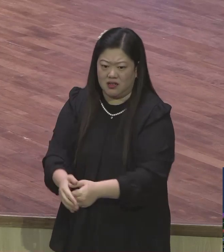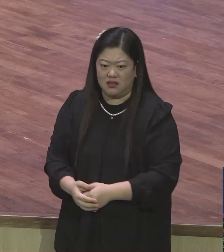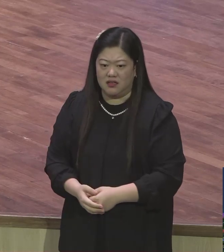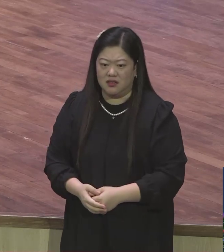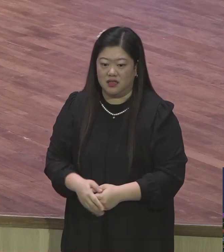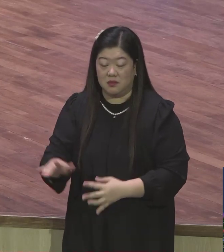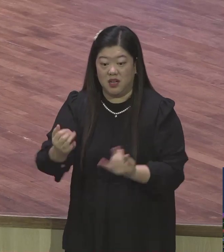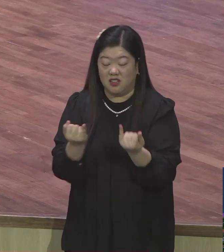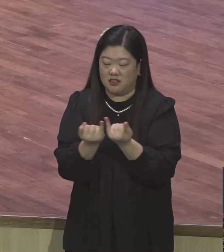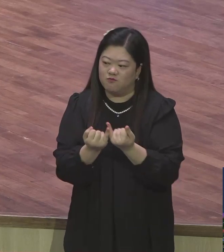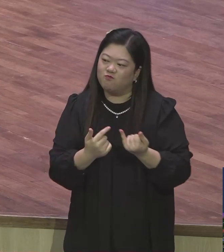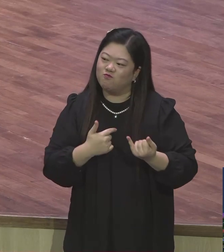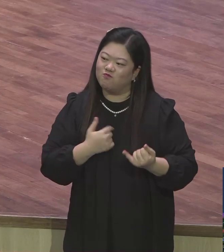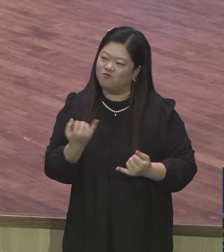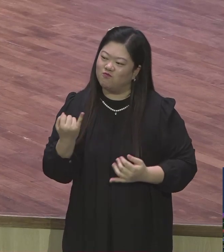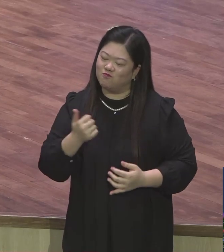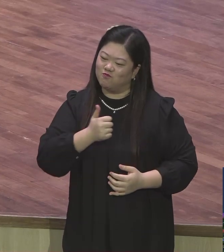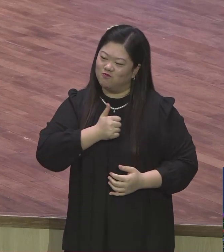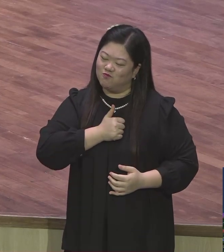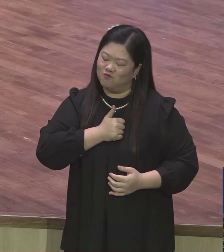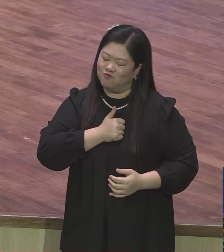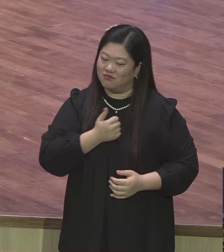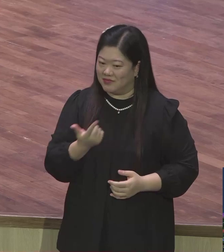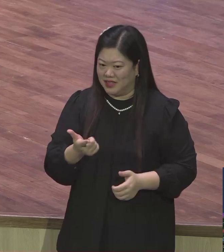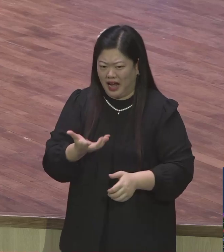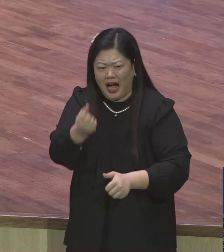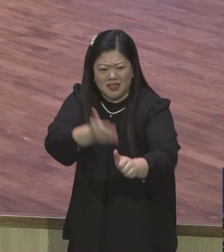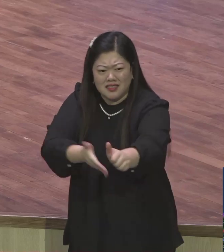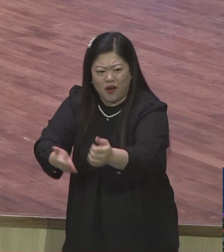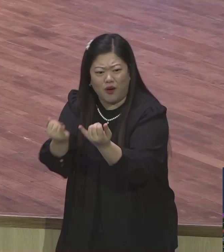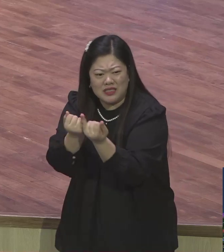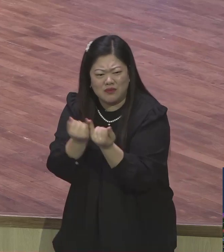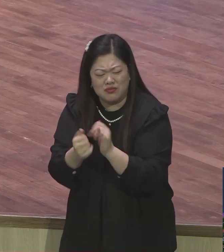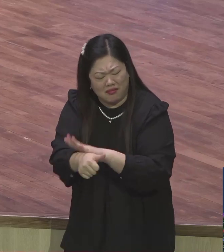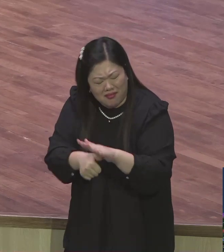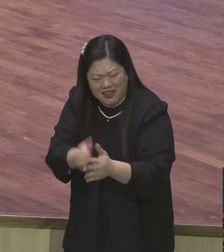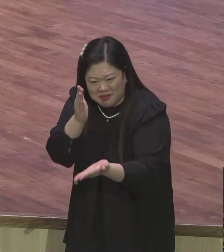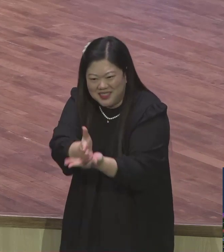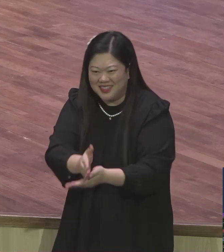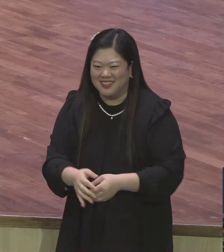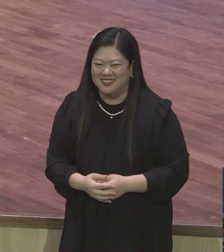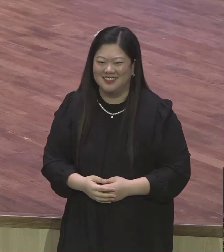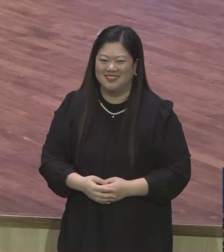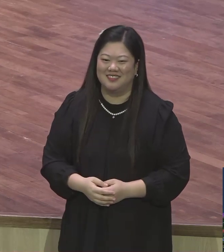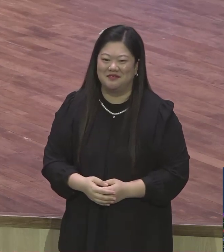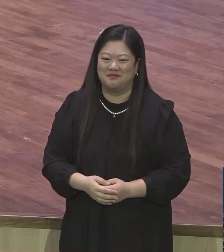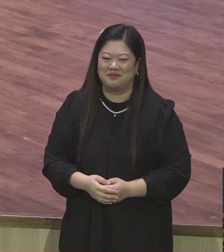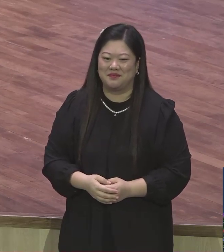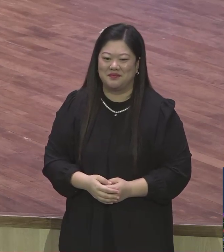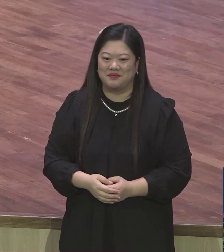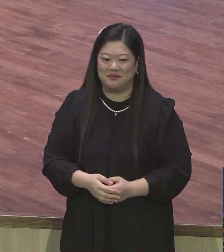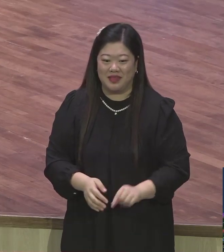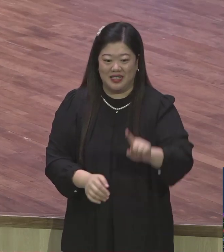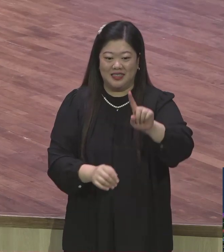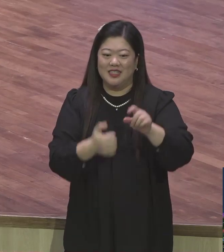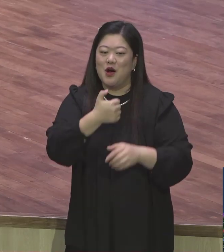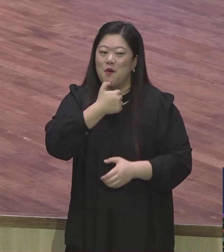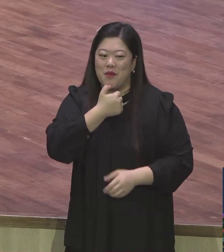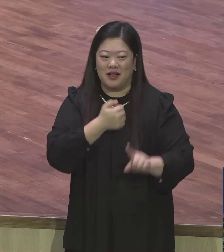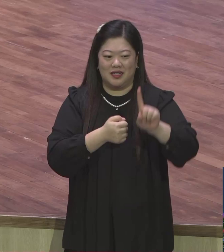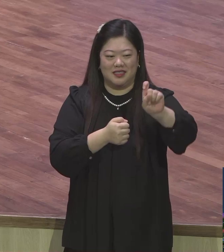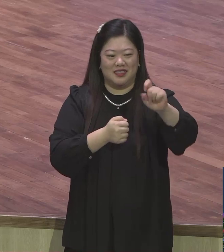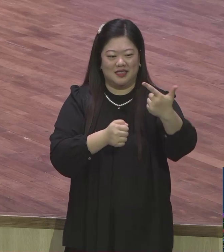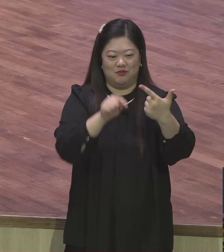자부심을 가지시 바랍니다. 베베를 바울이 언급하면서 그녀가 자신뿐만 아니라